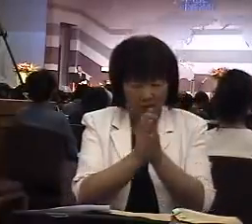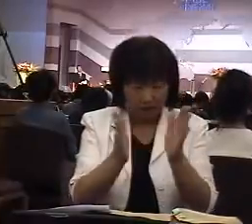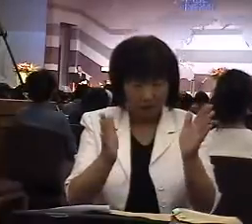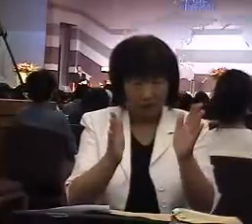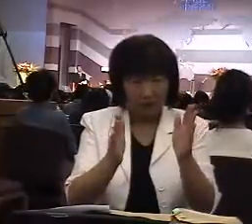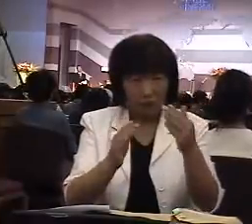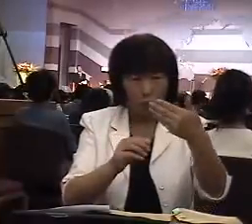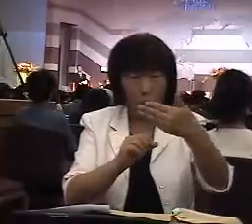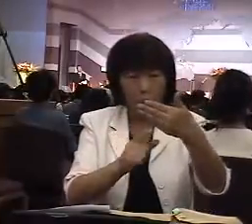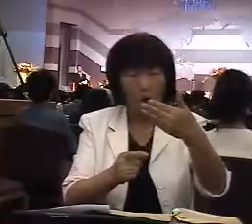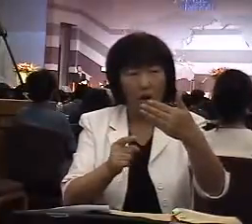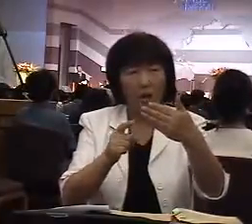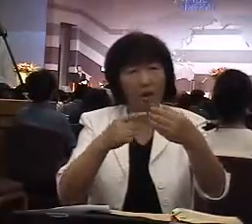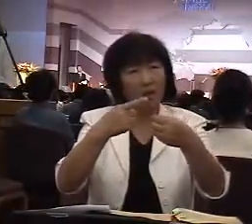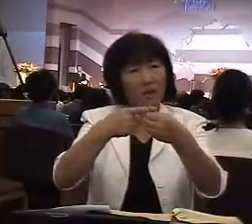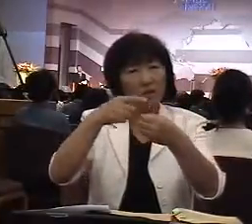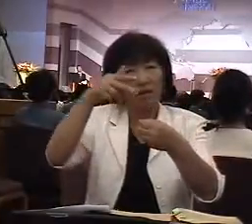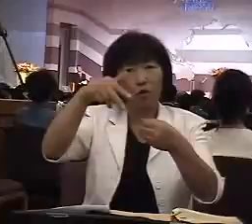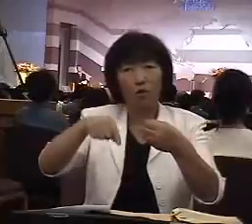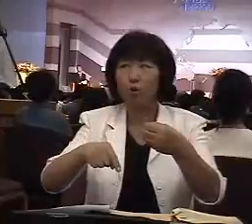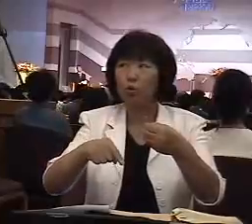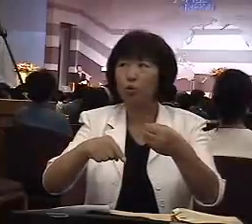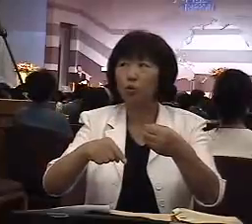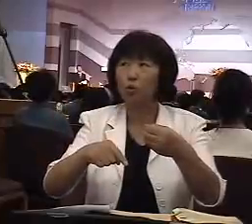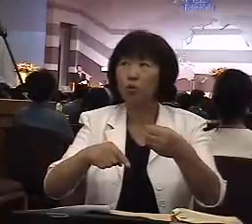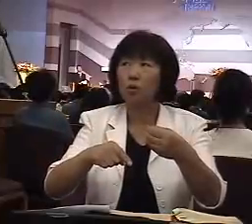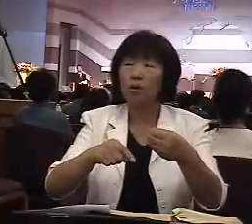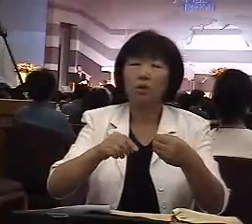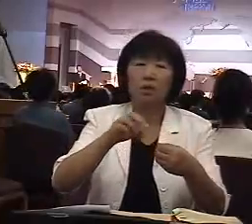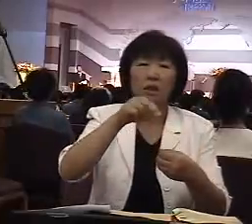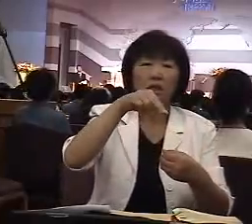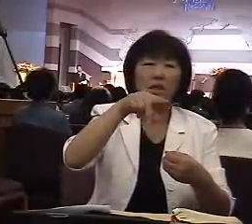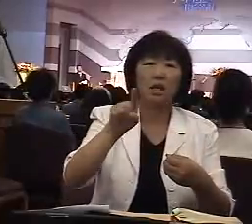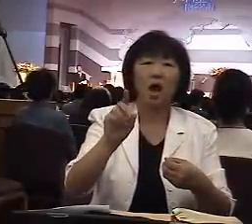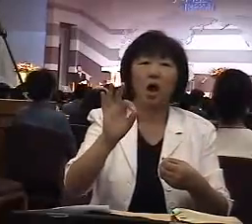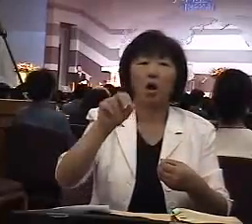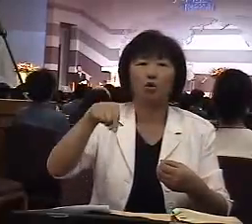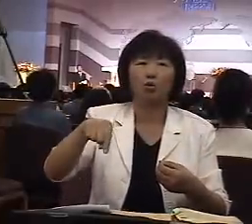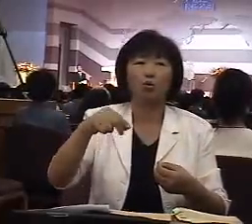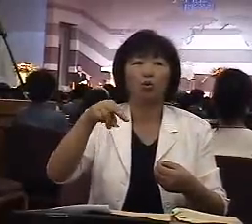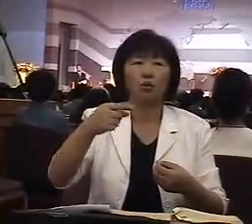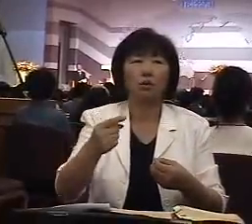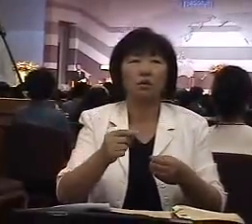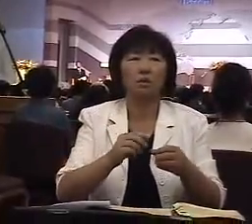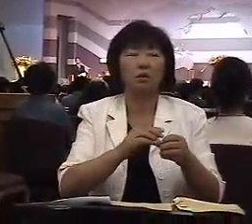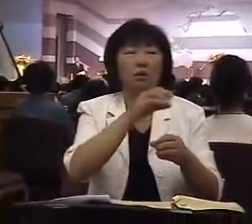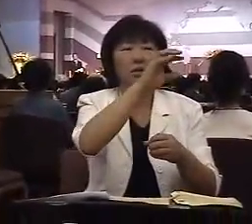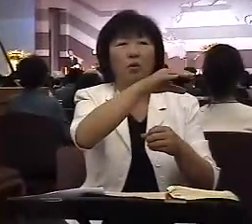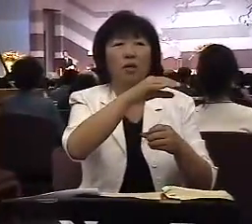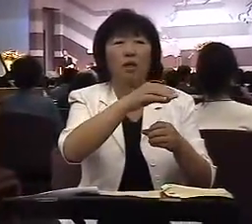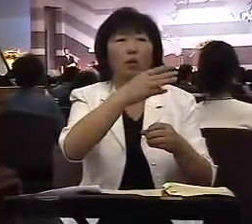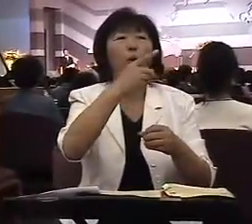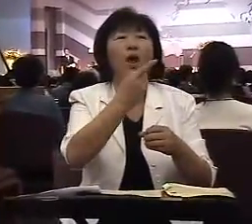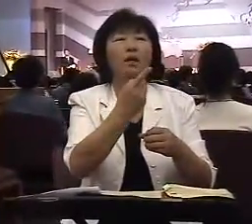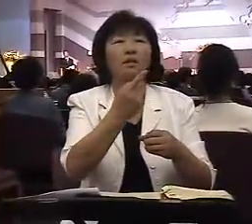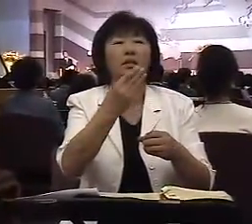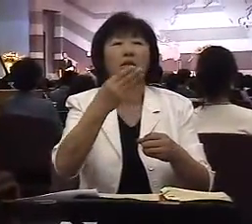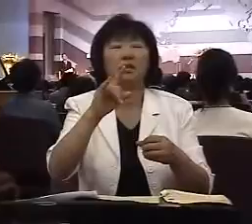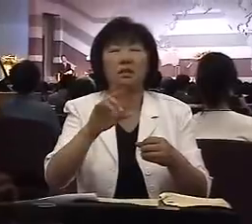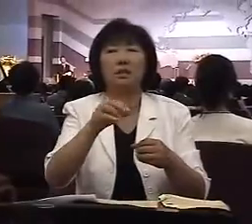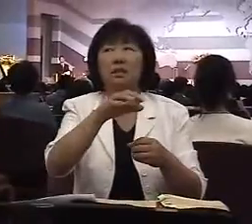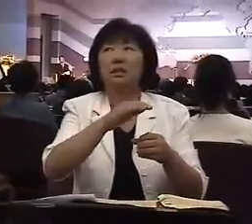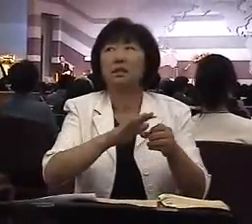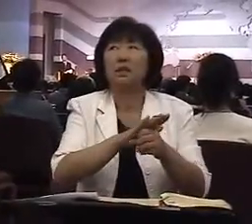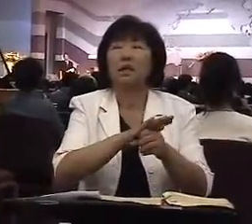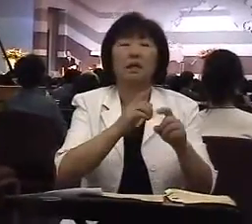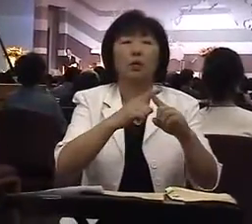첫째 주일에 개척 감사예배 사우스베이 사랑의 교회를 탄생시키는 감사예배를 드리려고 합니다.